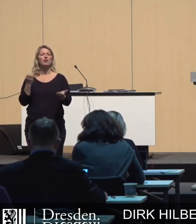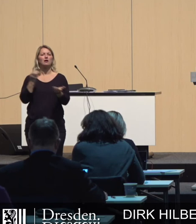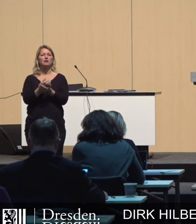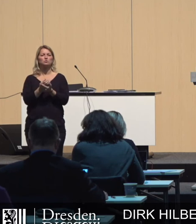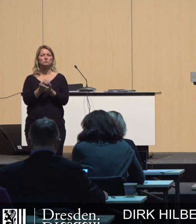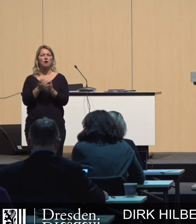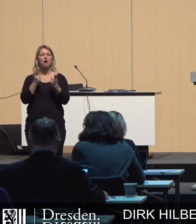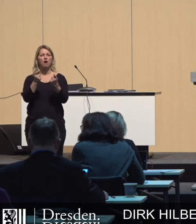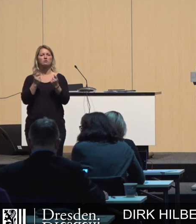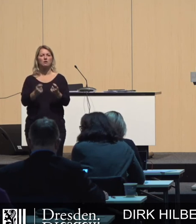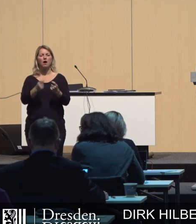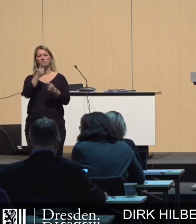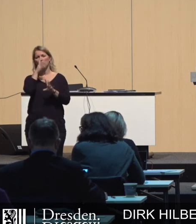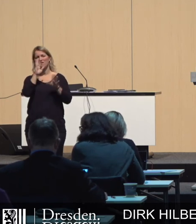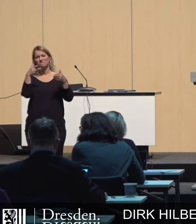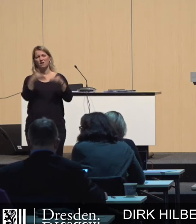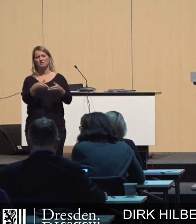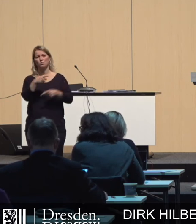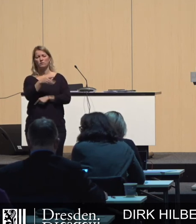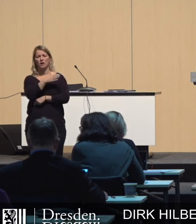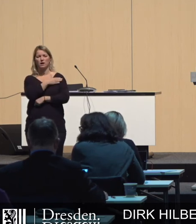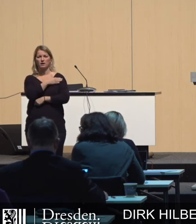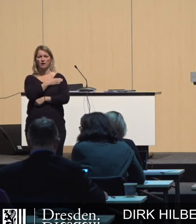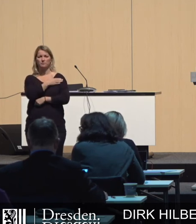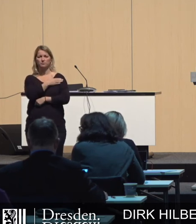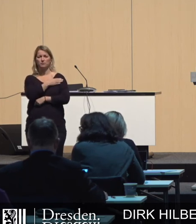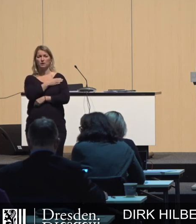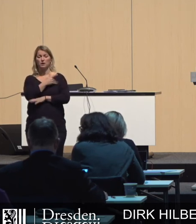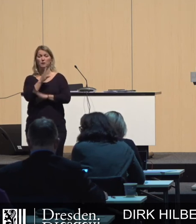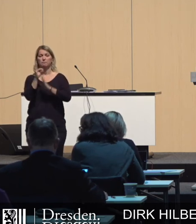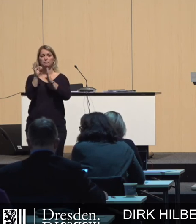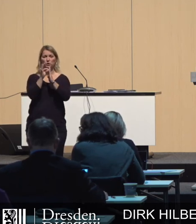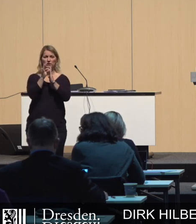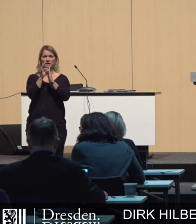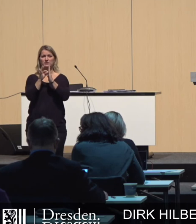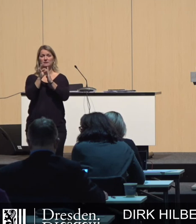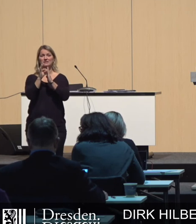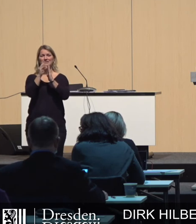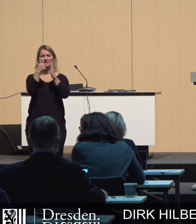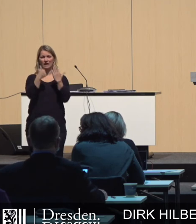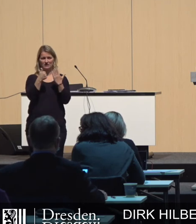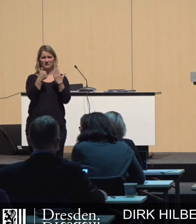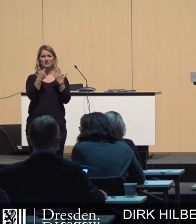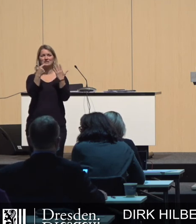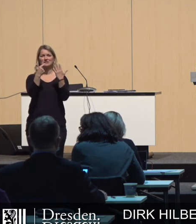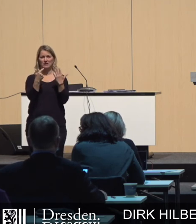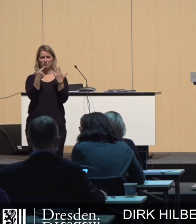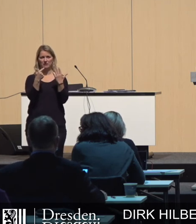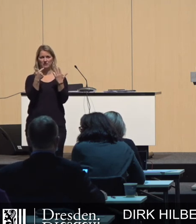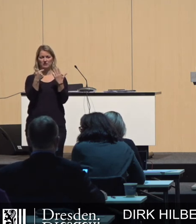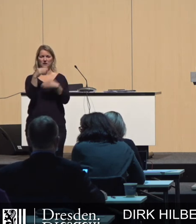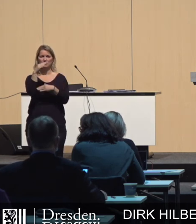Ergänzungsantrag von Fraktion Die Linke, die Punkte 6 und 7